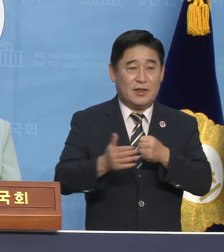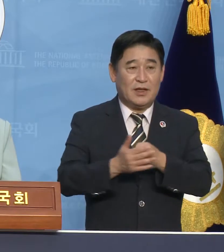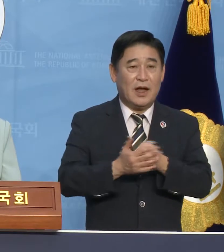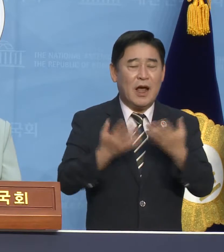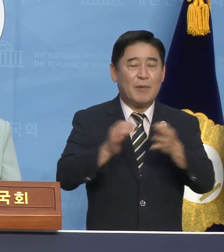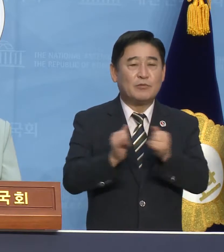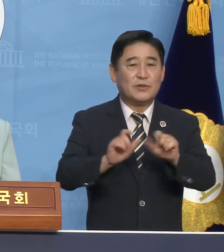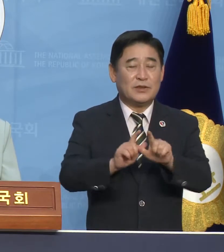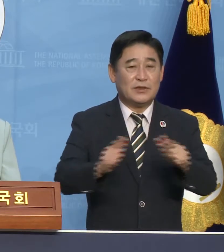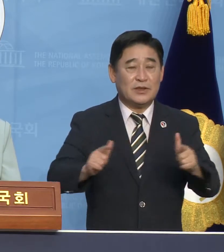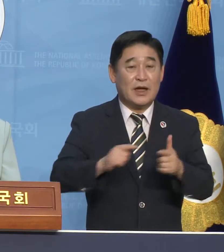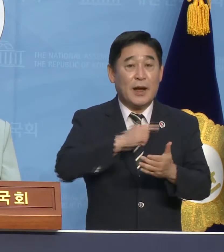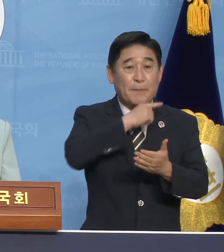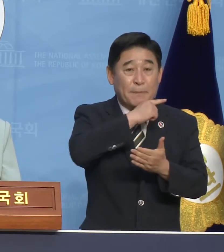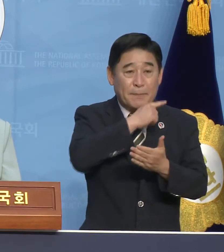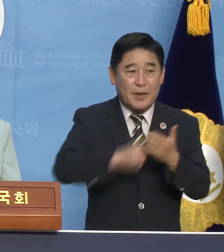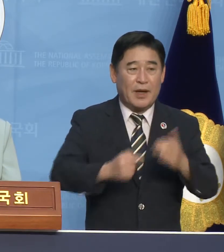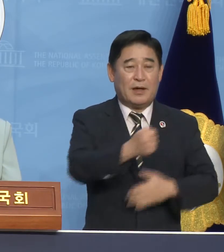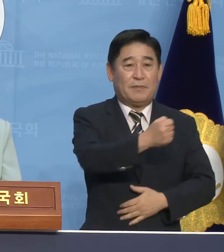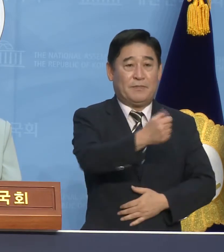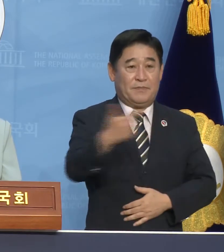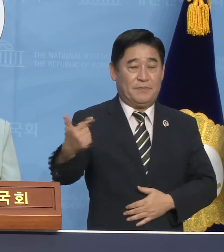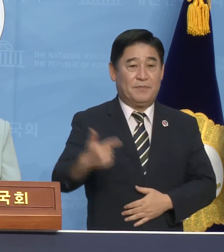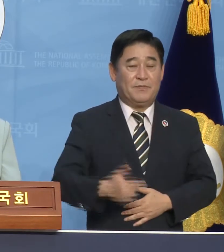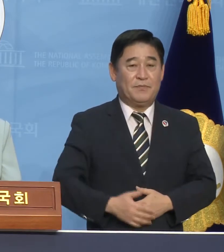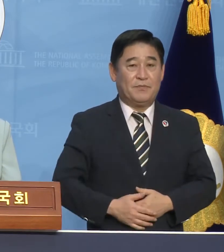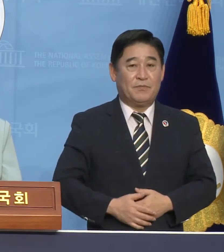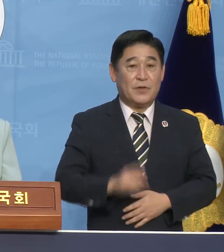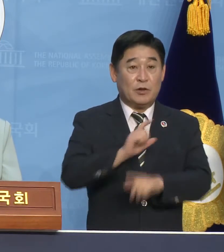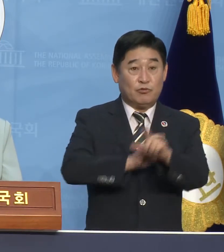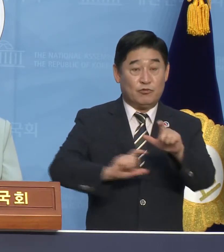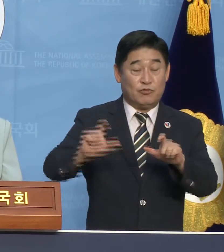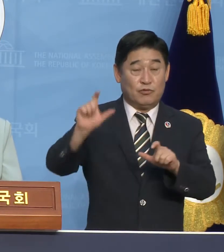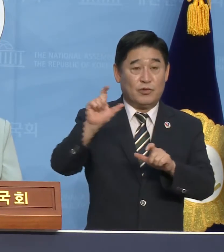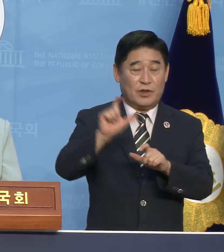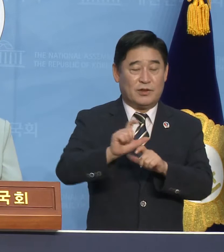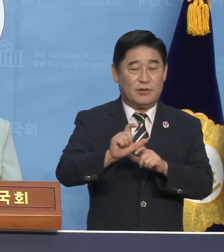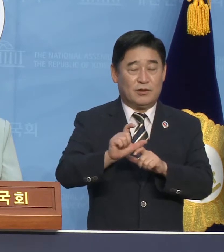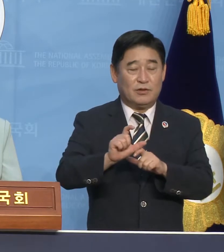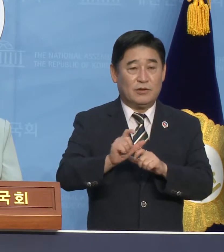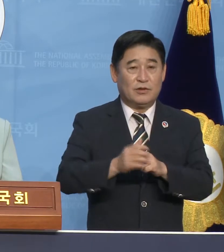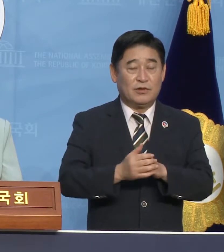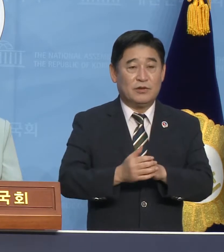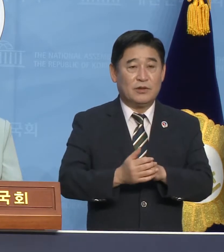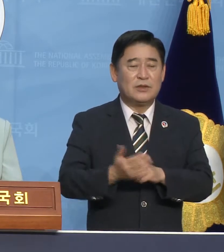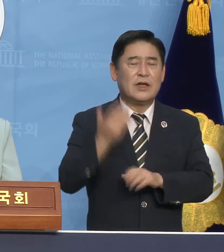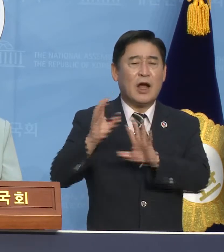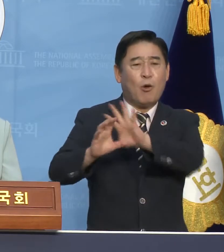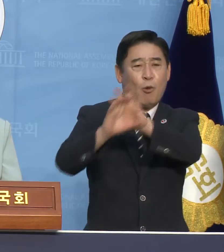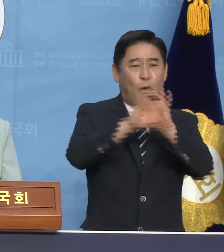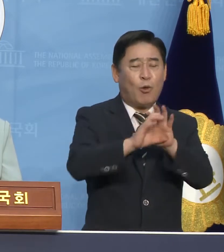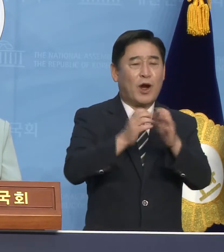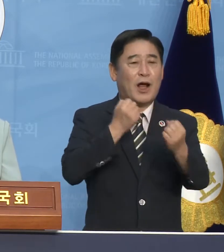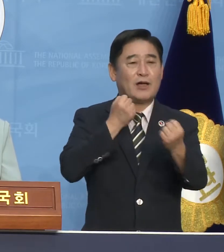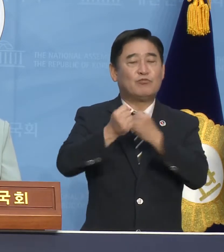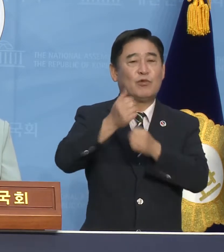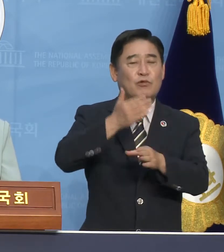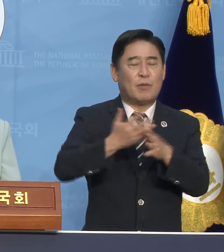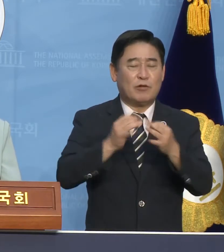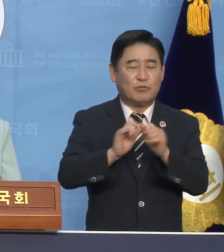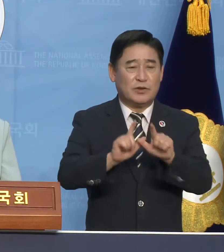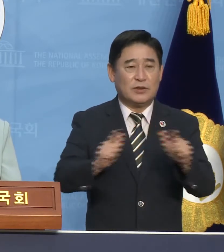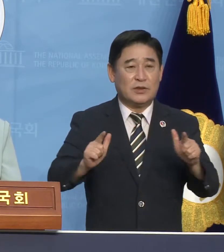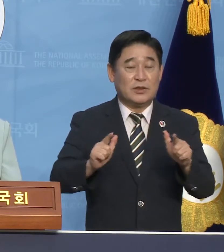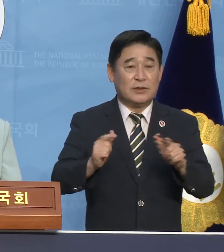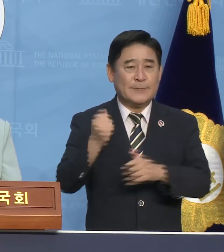많은 국민분들이 수해로 인한 피해를 입고 있습니다. 추가적으로 지난 코로나19 극복 과정에서 많은